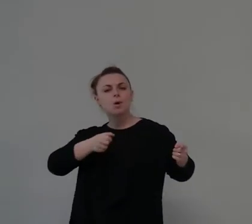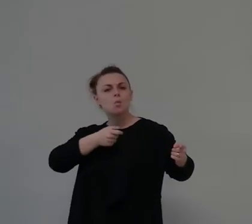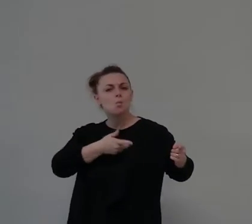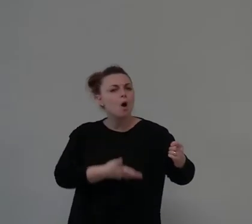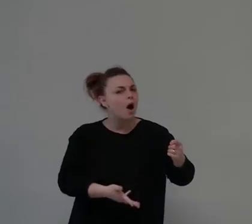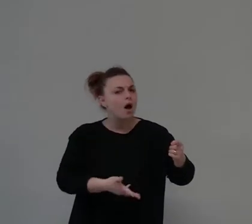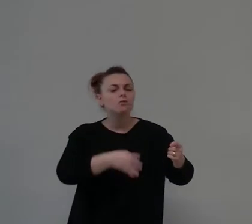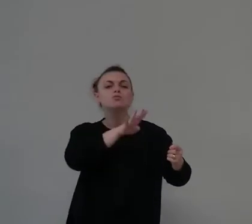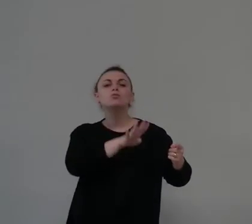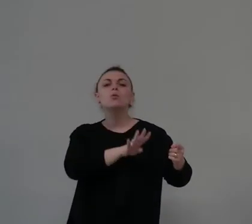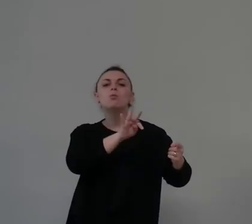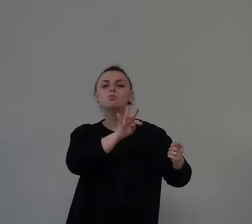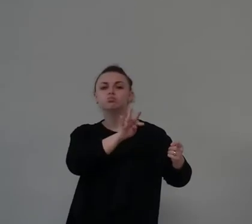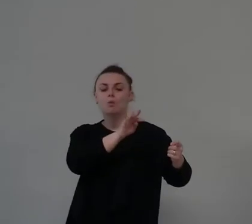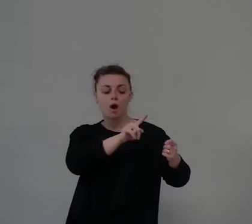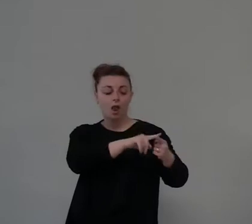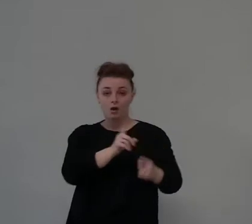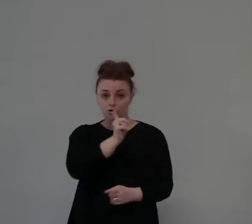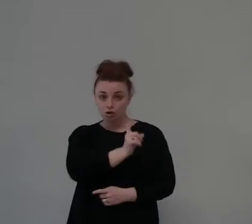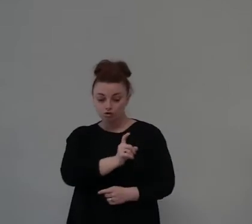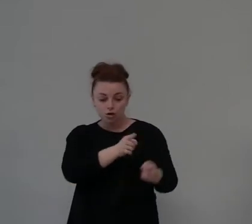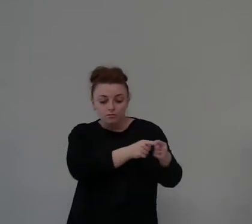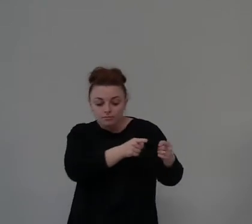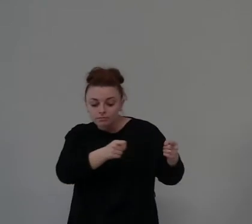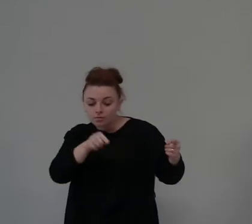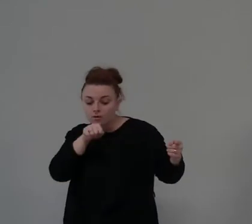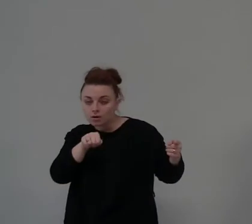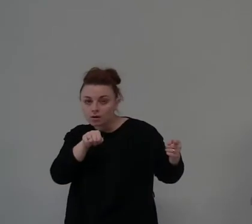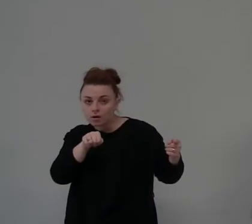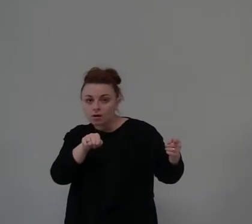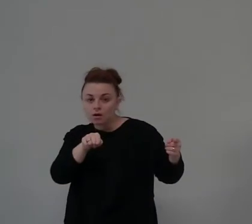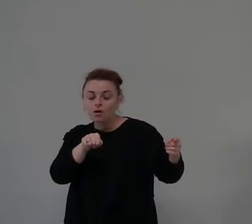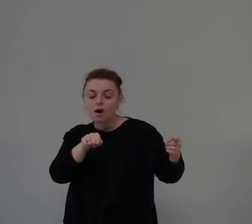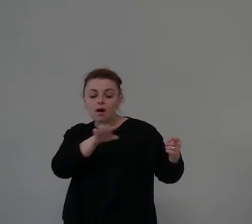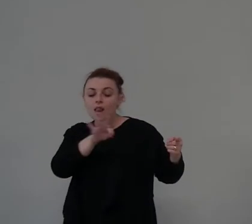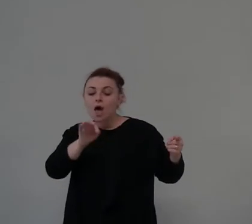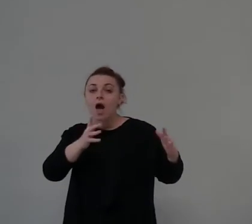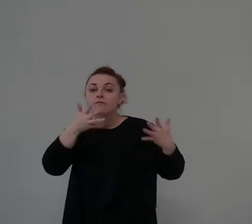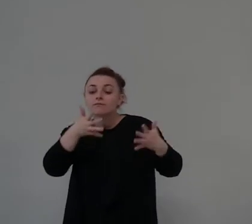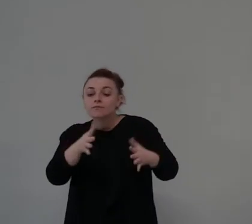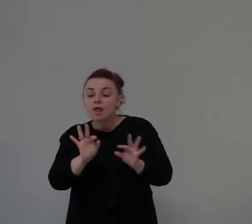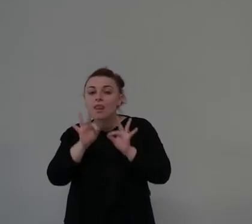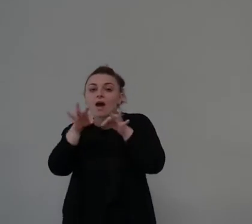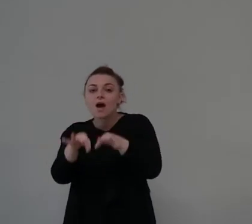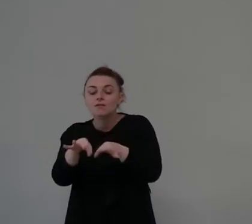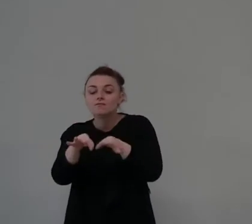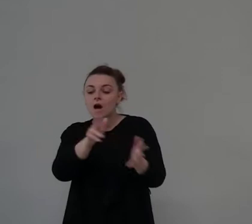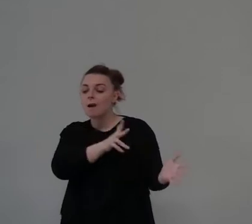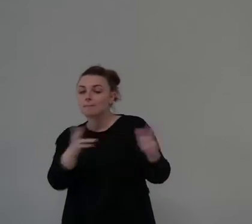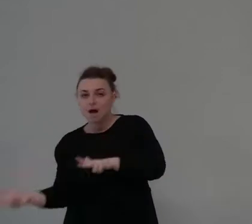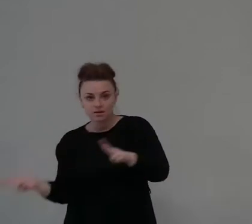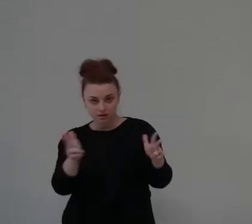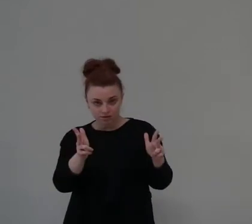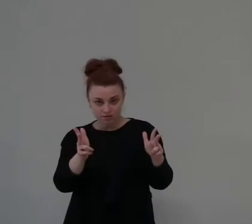appunto la Pasqua, che conduceva i neocredenti al battesimo, perché nella Chiesa primitiva il battesimo